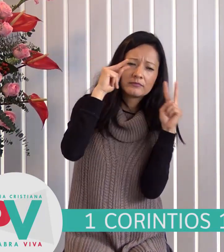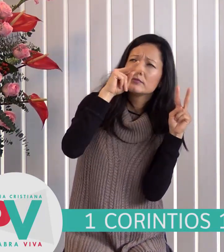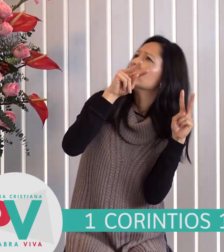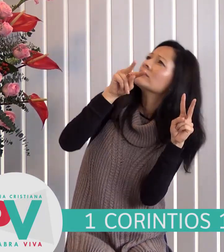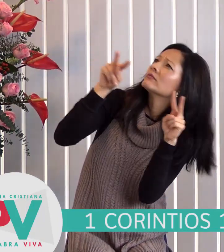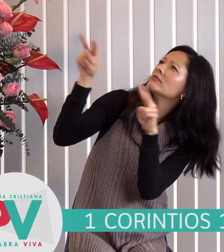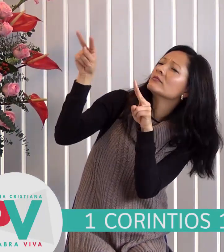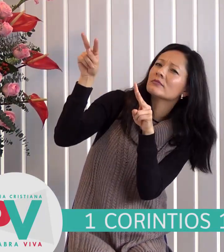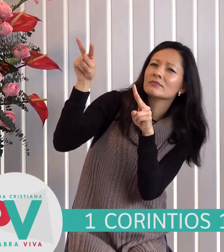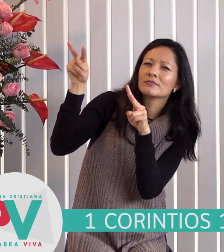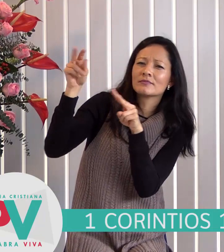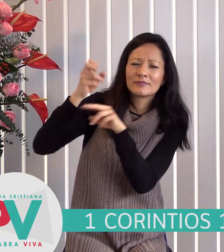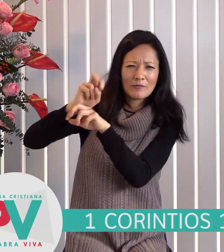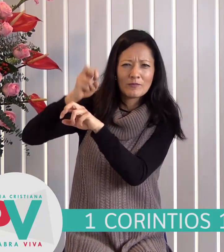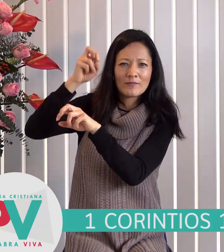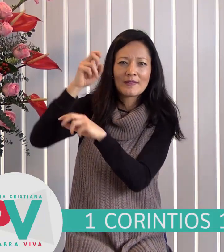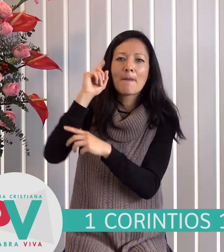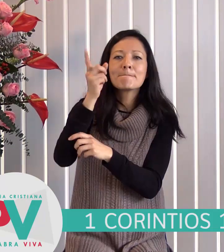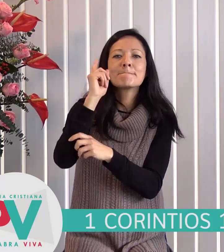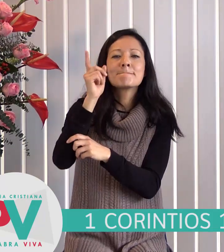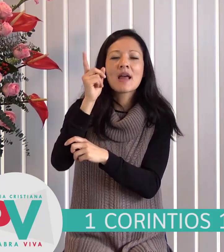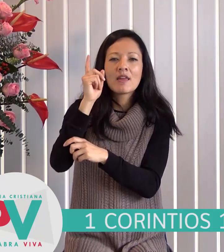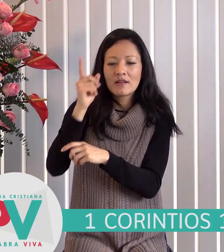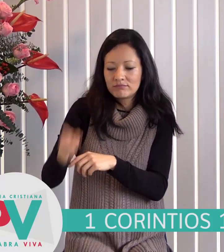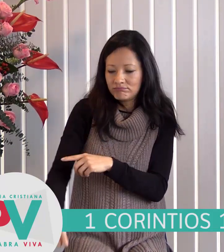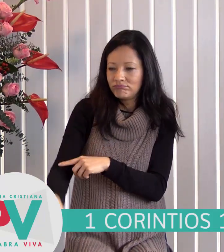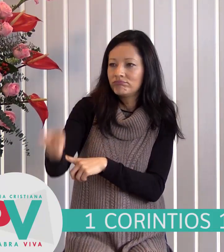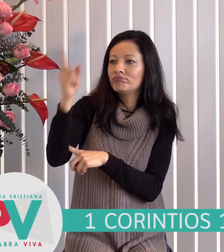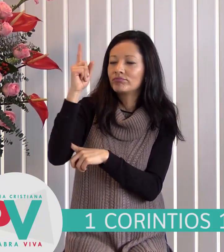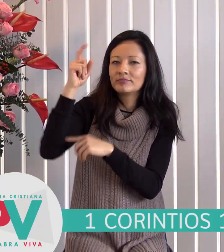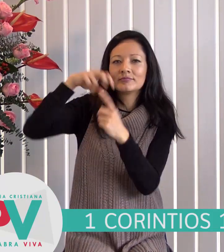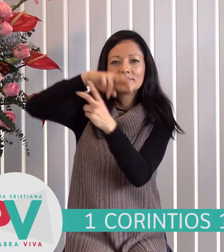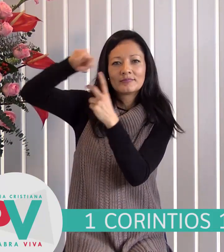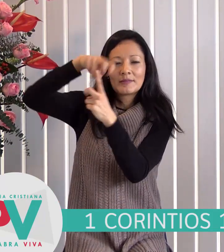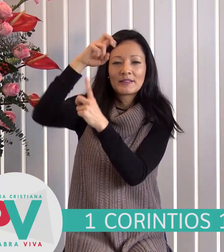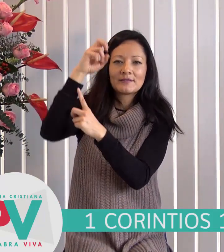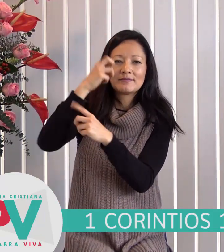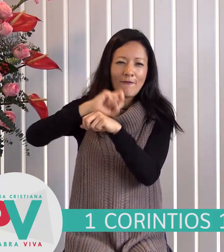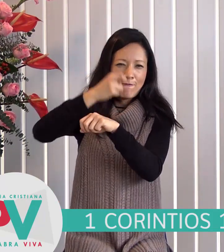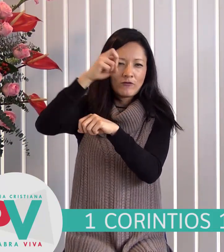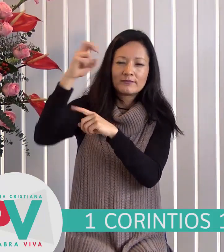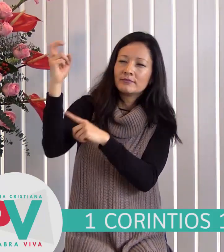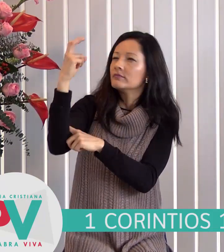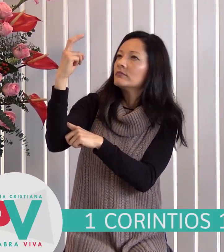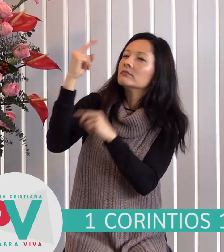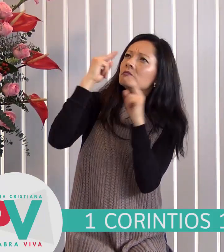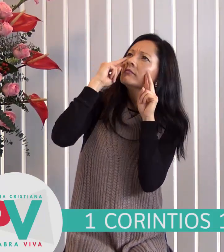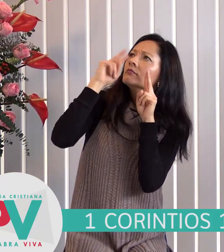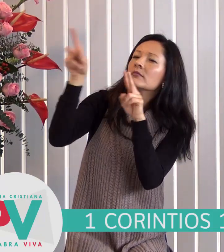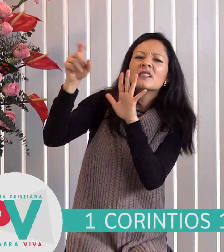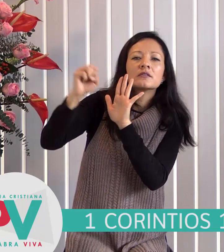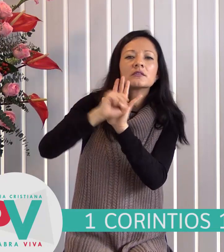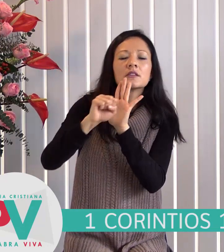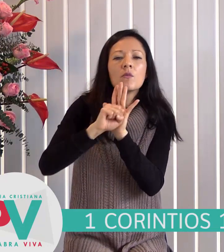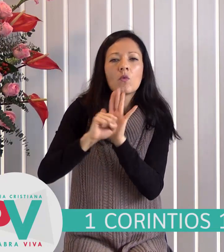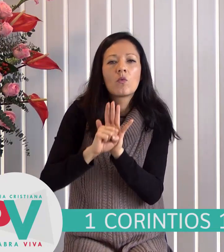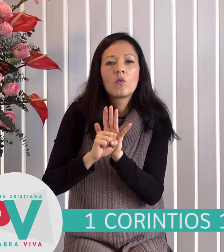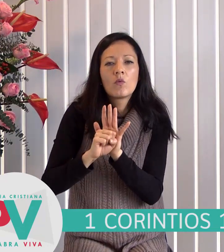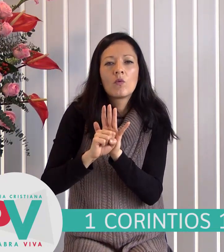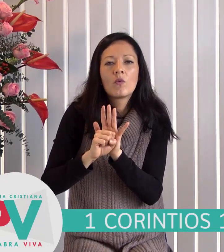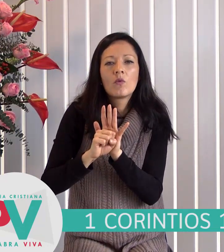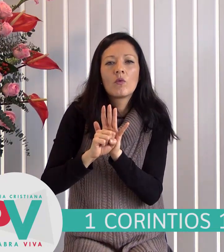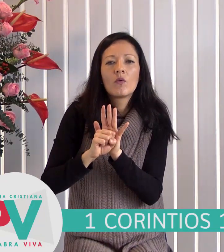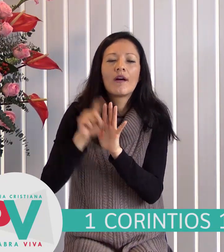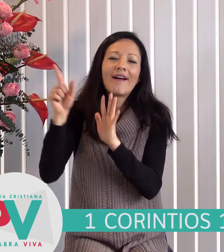La serpiente de bronce en el palo de madera, perdón, porque después dicen. ¿Y qué está simbolizando la serpiente de bronce?